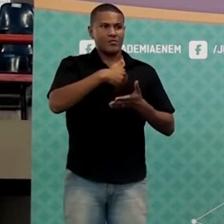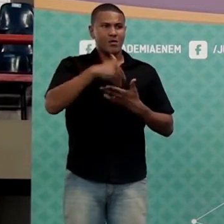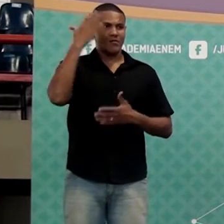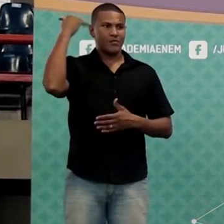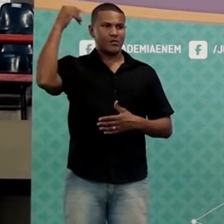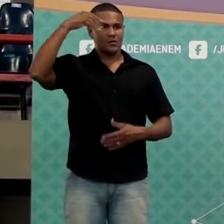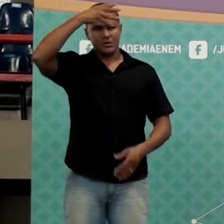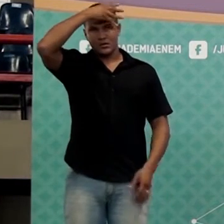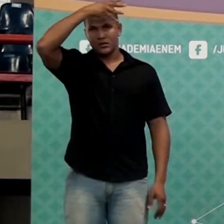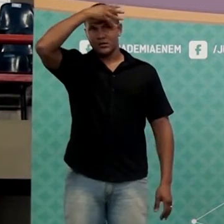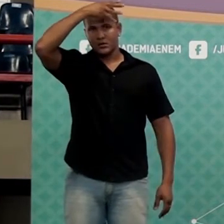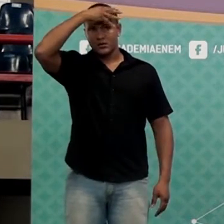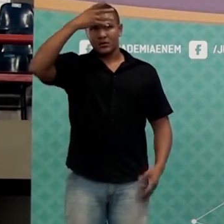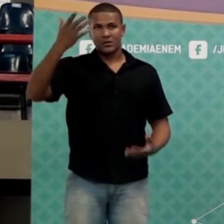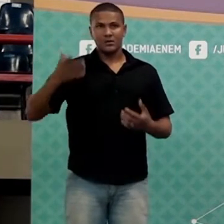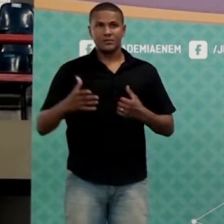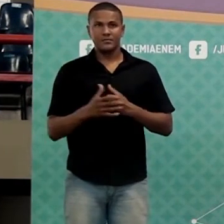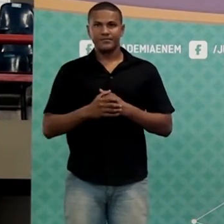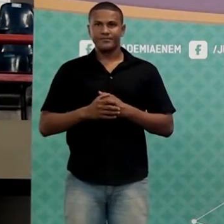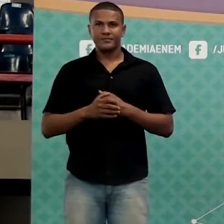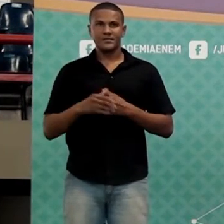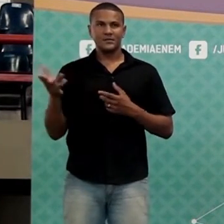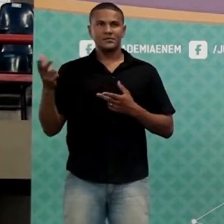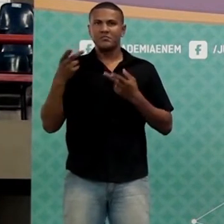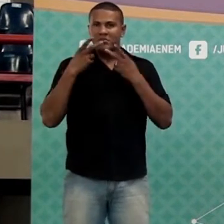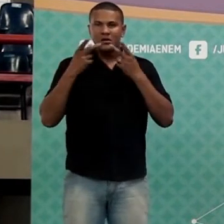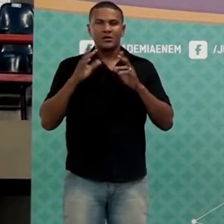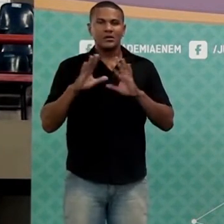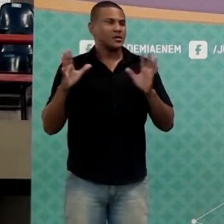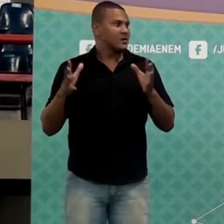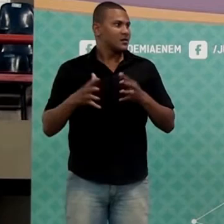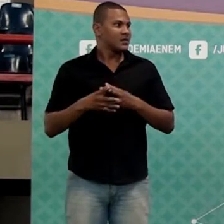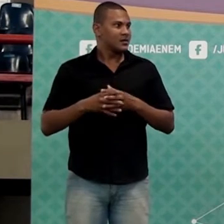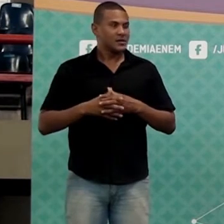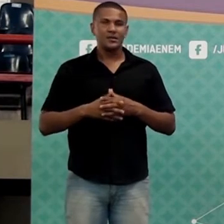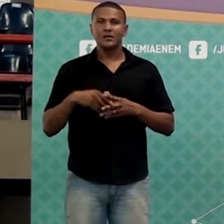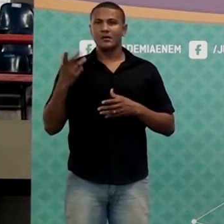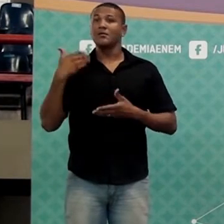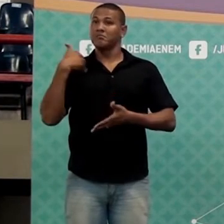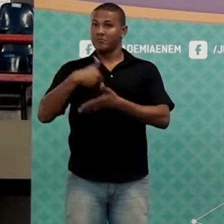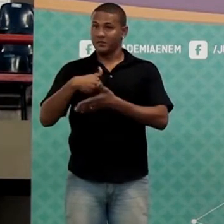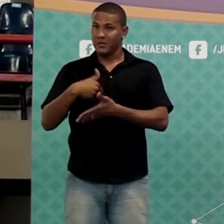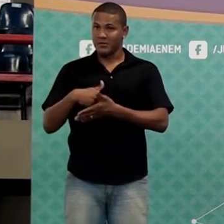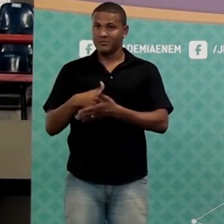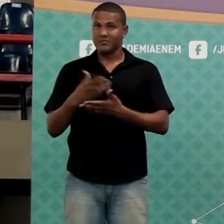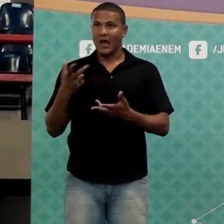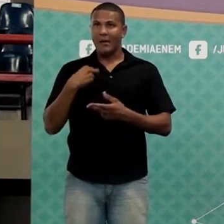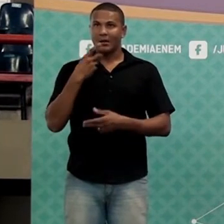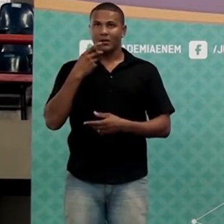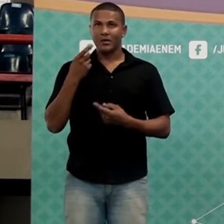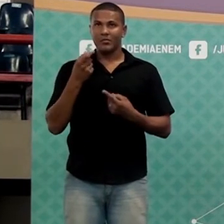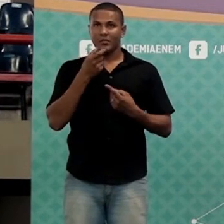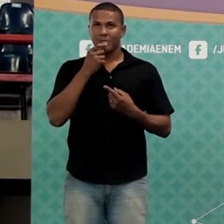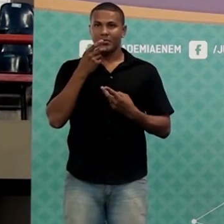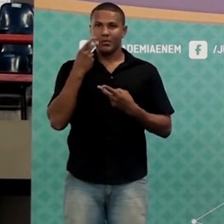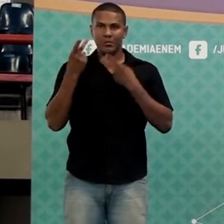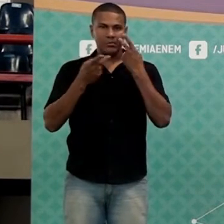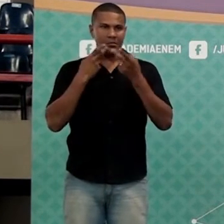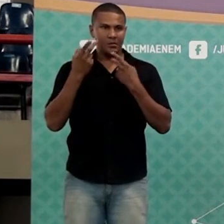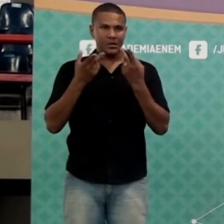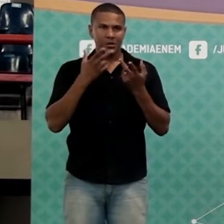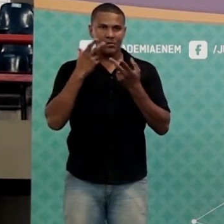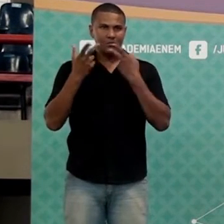tu estava na equipe. Tu só entende uma coisa. É um jogo de futebol, e um jogo muito difícil, e que